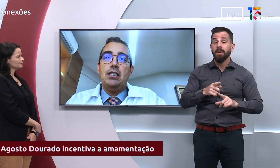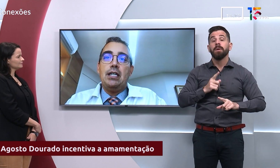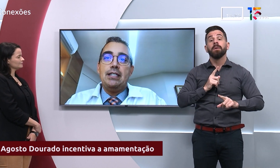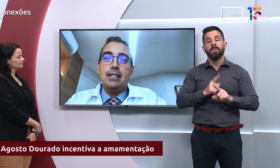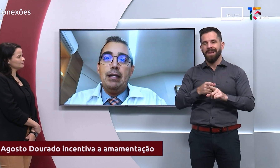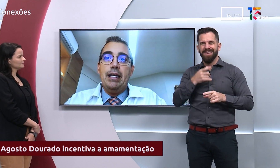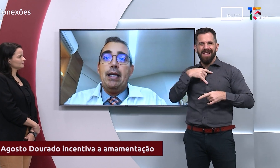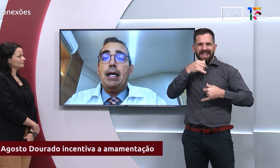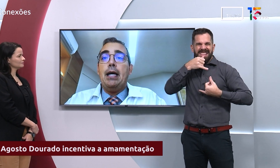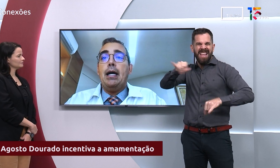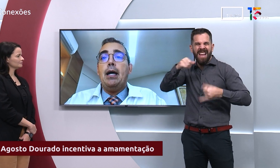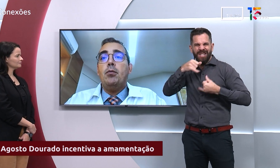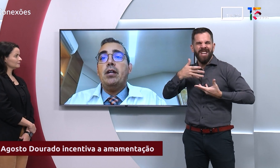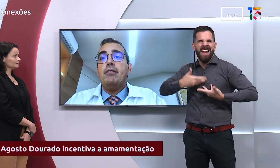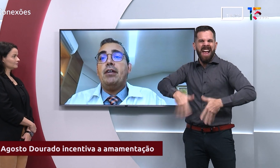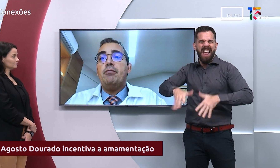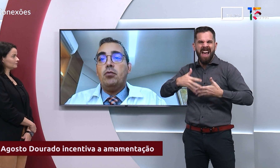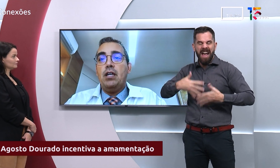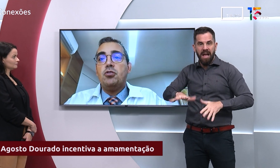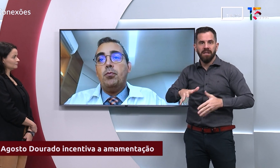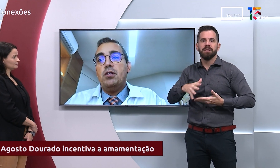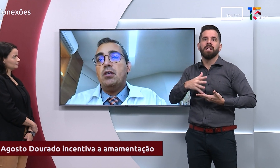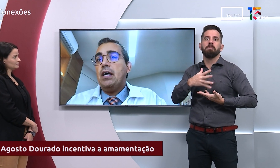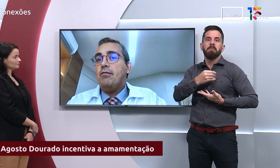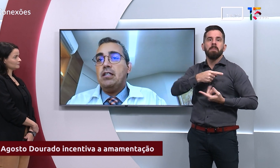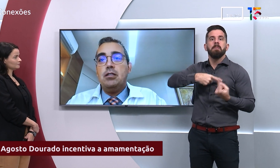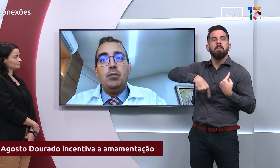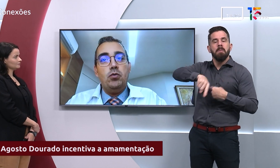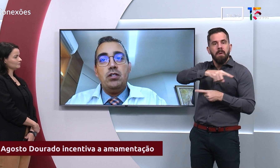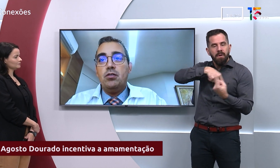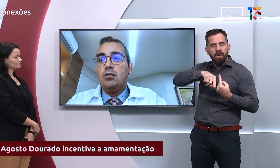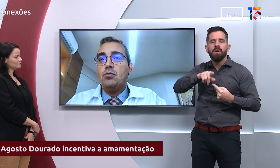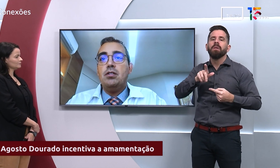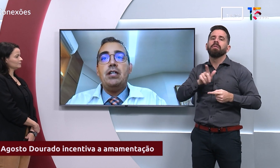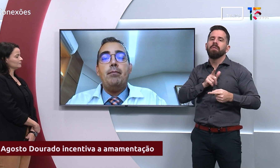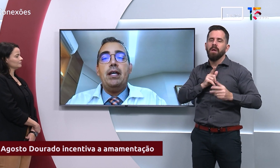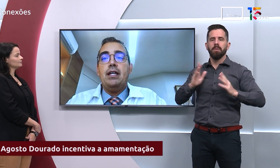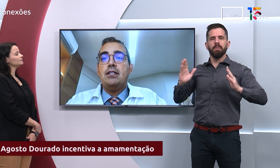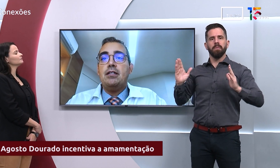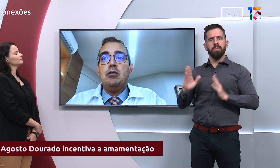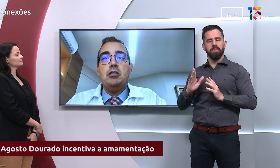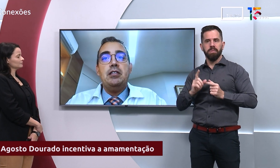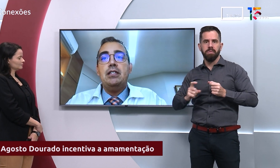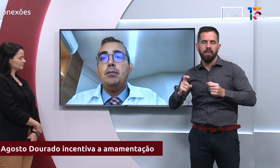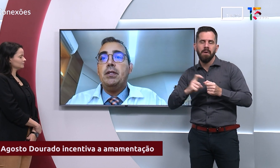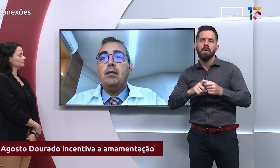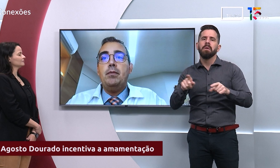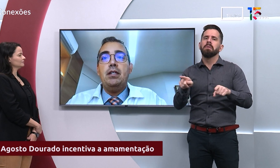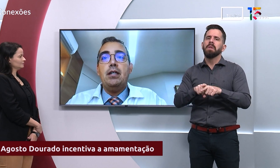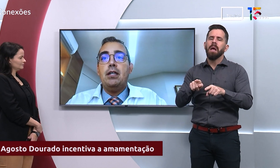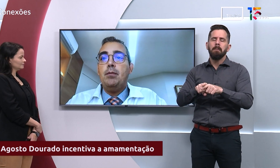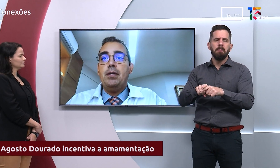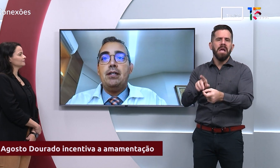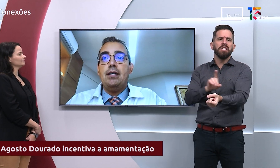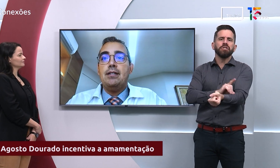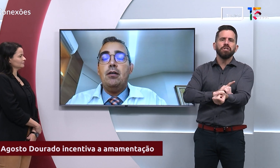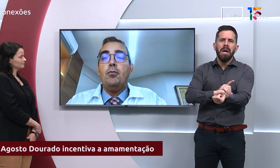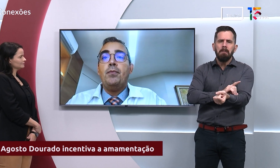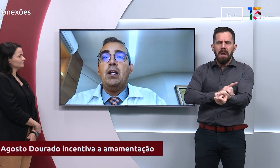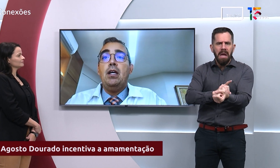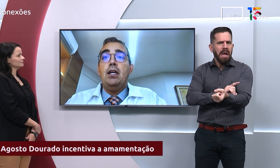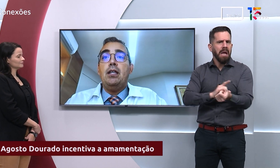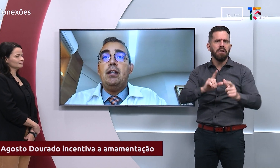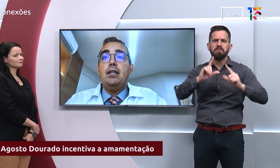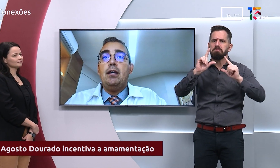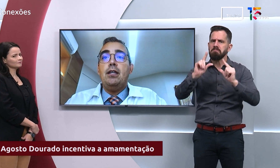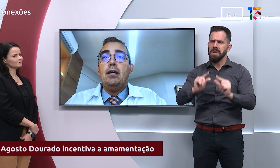mais energia, a mulher vai voltar ao seu peso ideal, vai diminuir seus riscos de diabetes, dislipidemia,